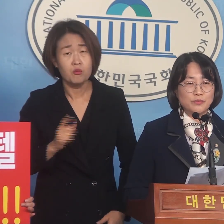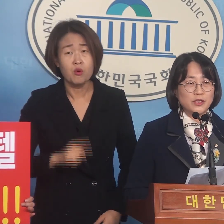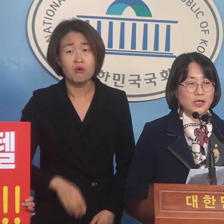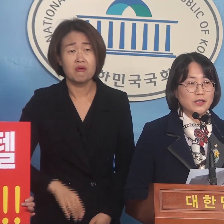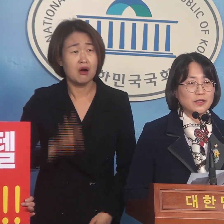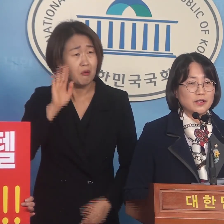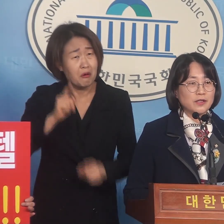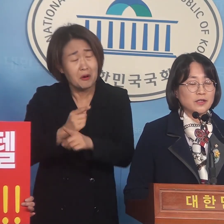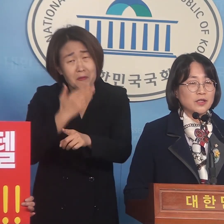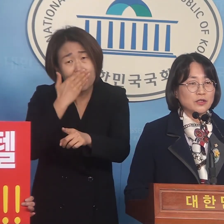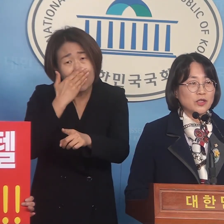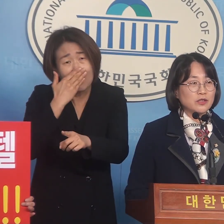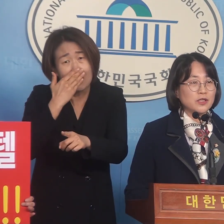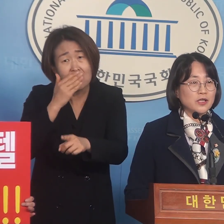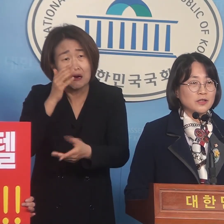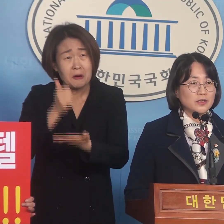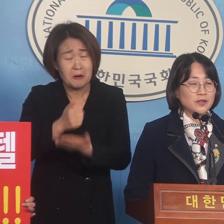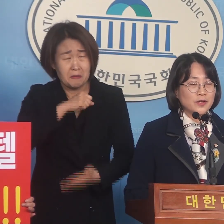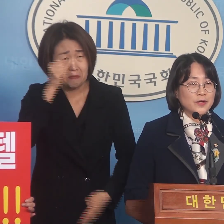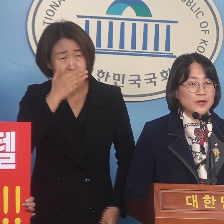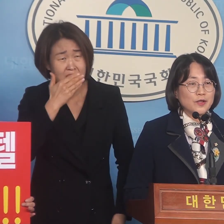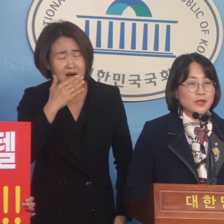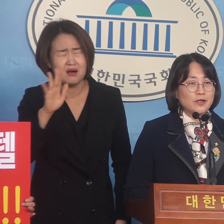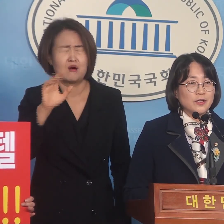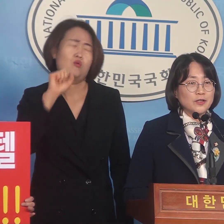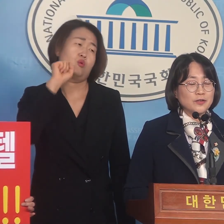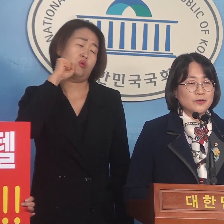수가 없습니다. 저와 정의당은